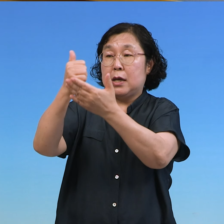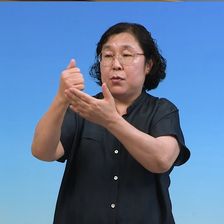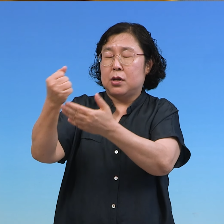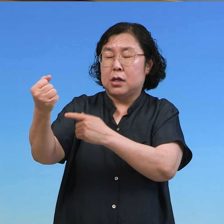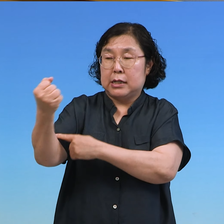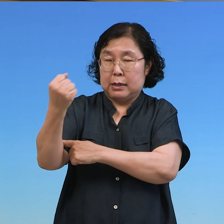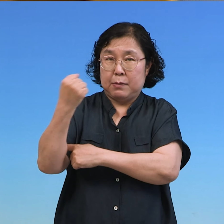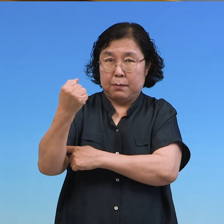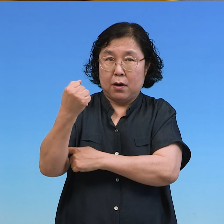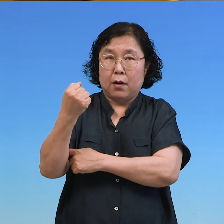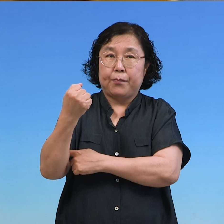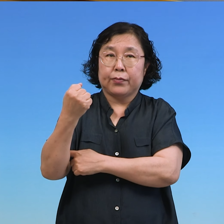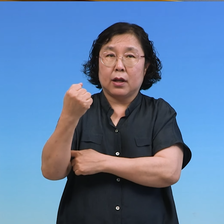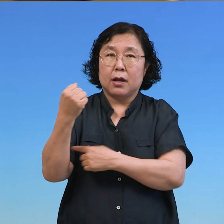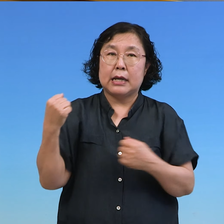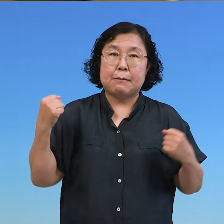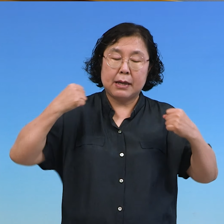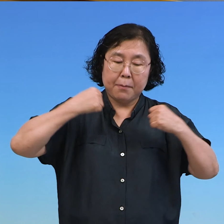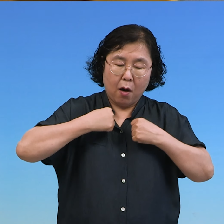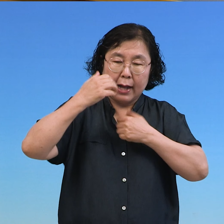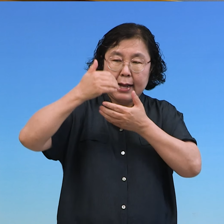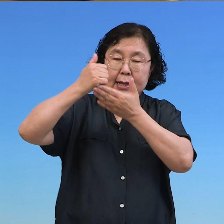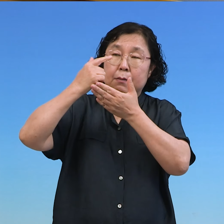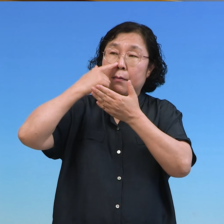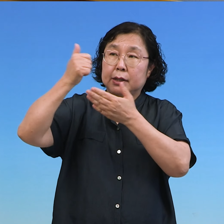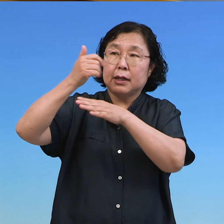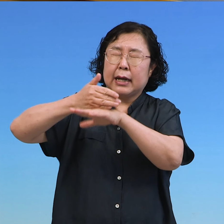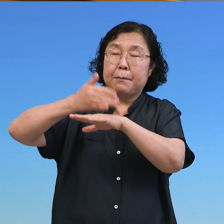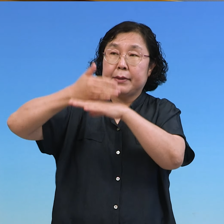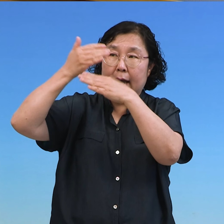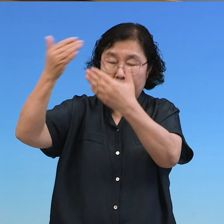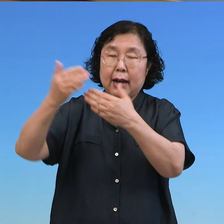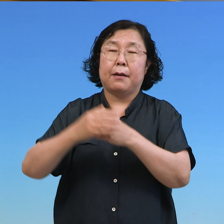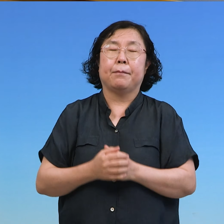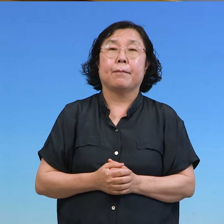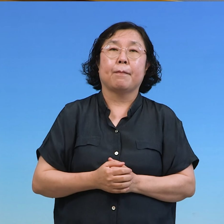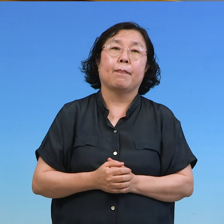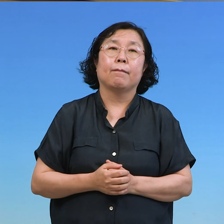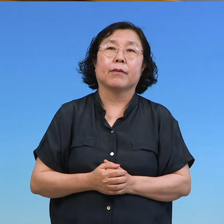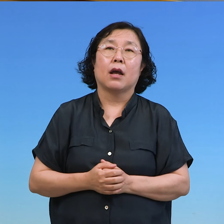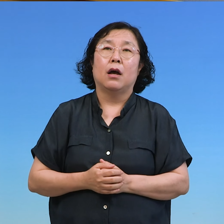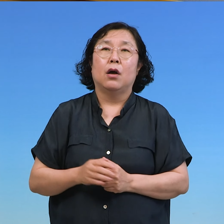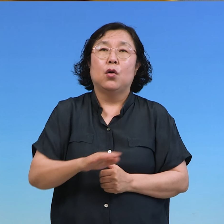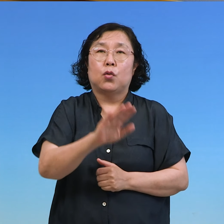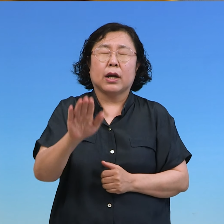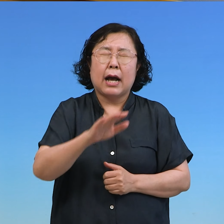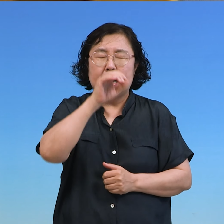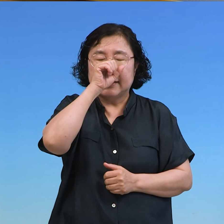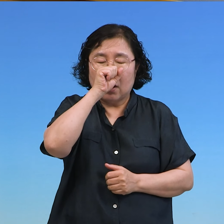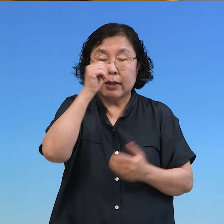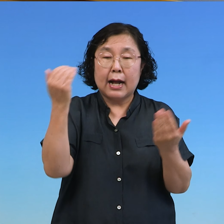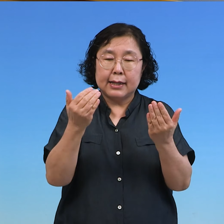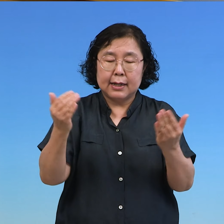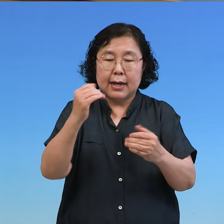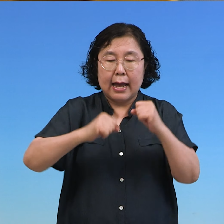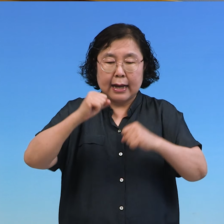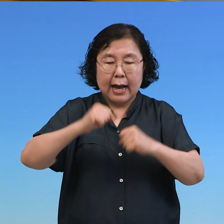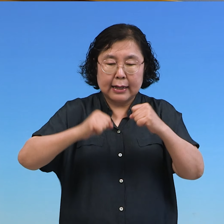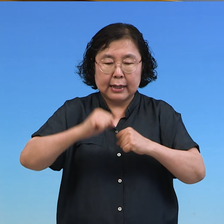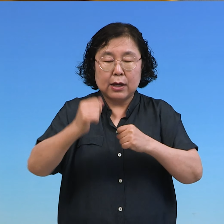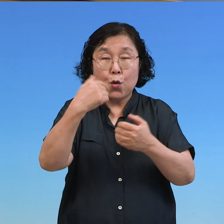아버지에게 감사하라 지금 16절 17절에서 나오는 이 모든 선한 일을 도모하기 위해서는 뭘 제일 먼저 해야